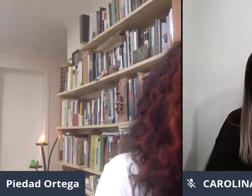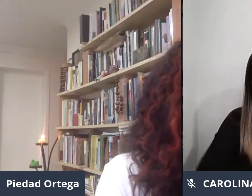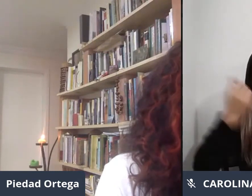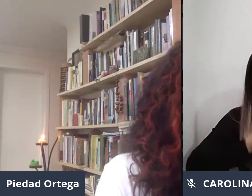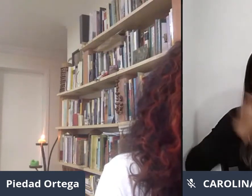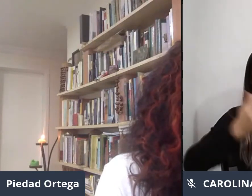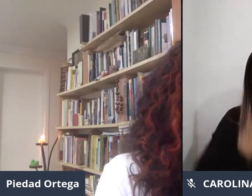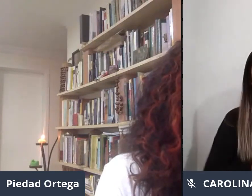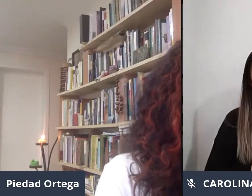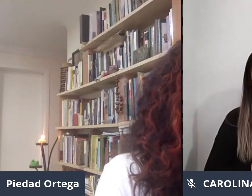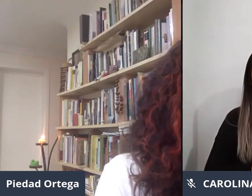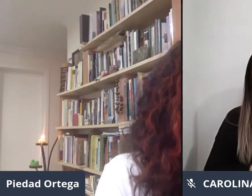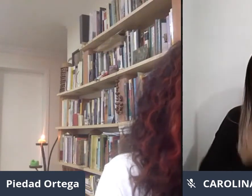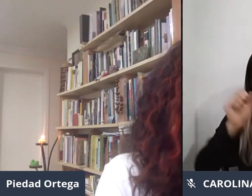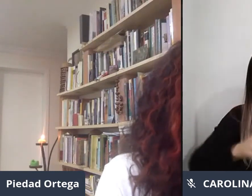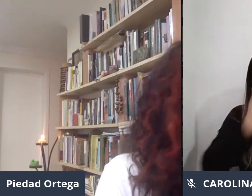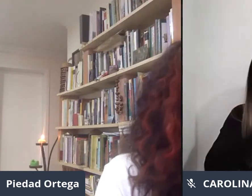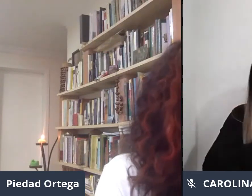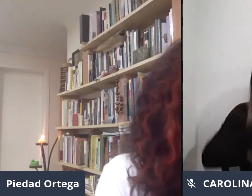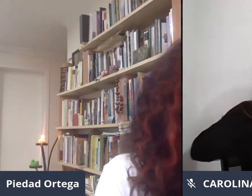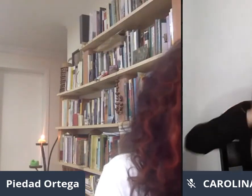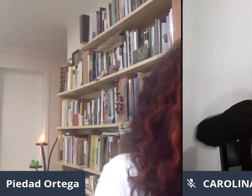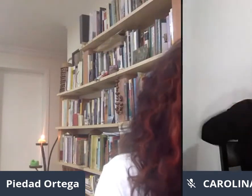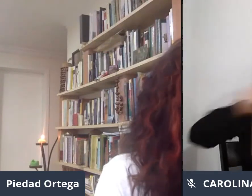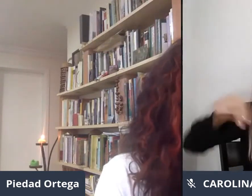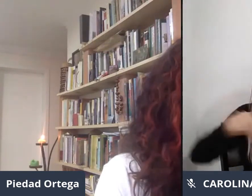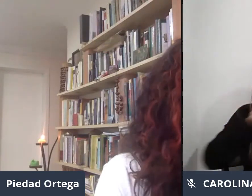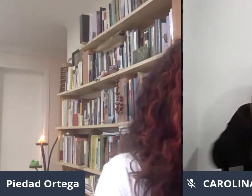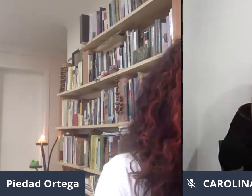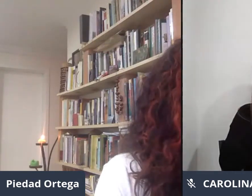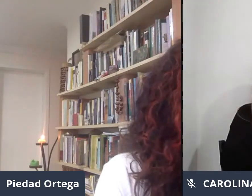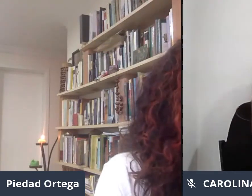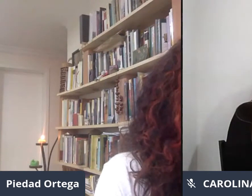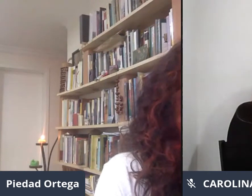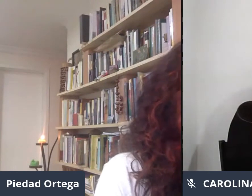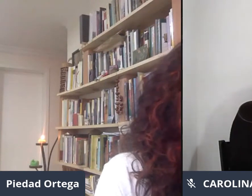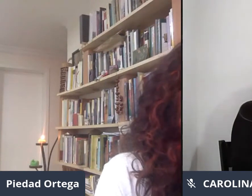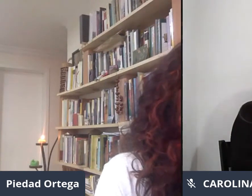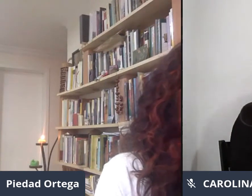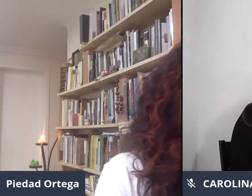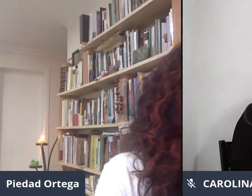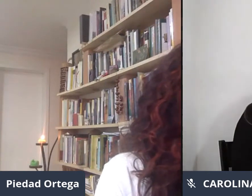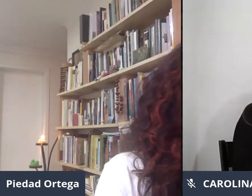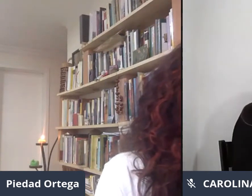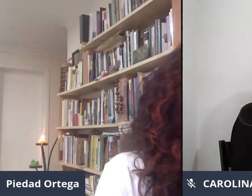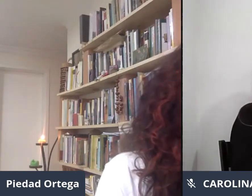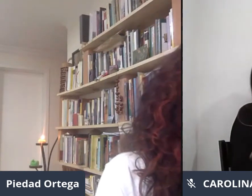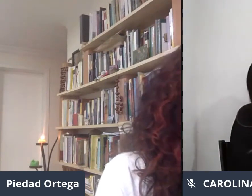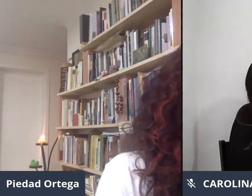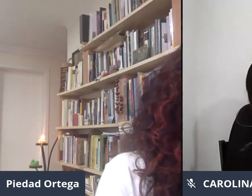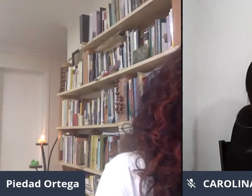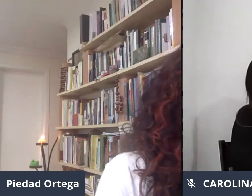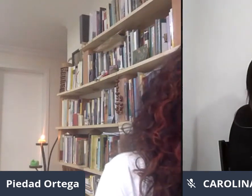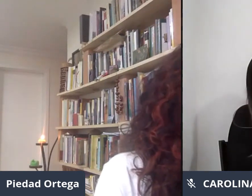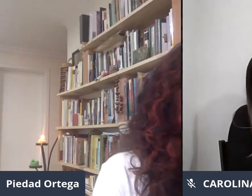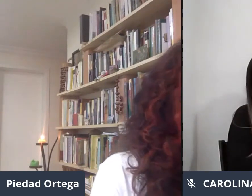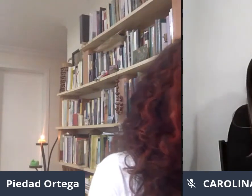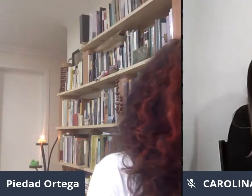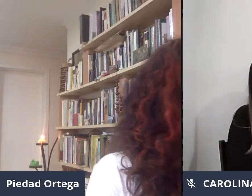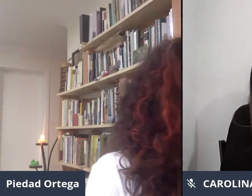grupos poblacionales que viven en la pobreza, como he dicho inicialmente, la desigualdad y las